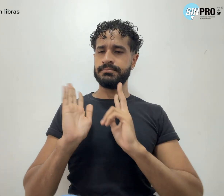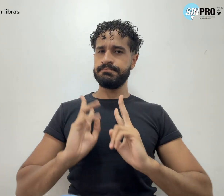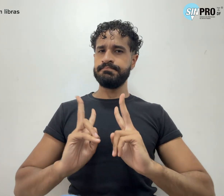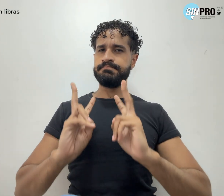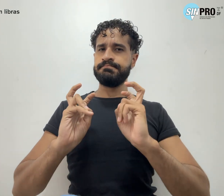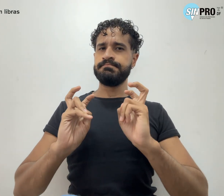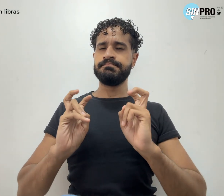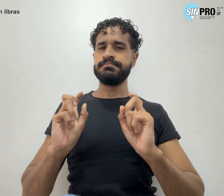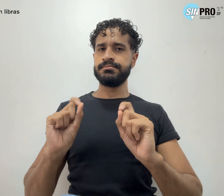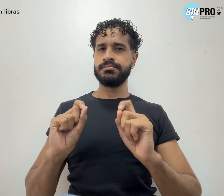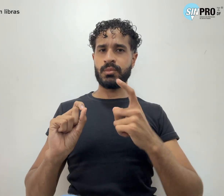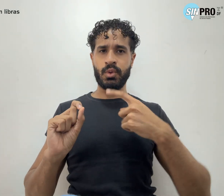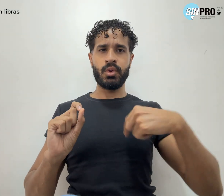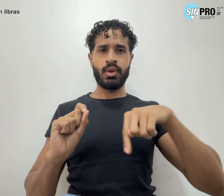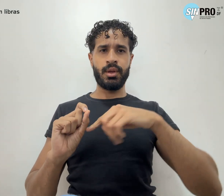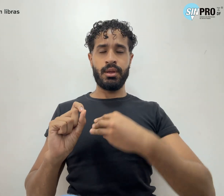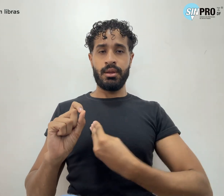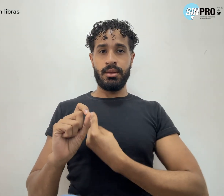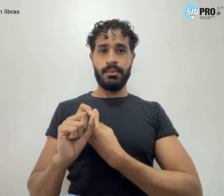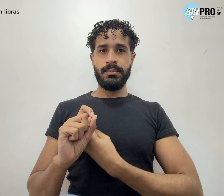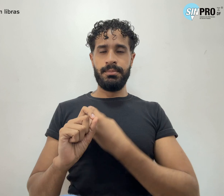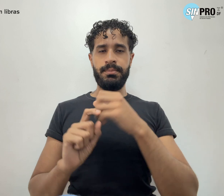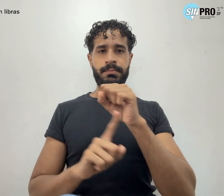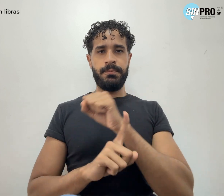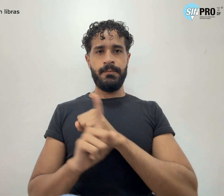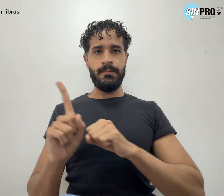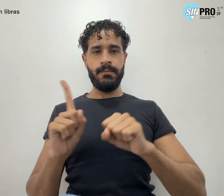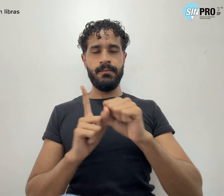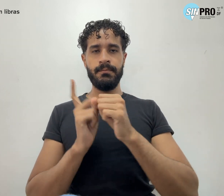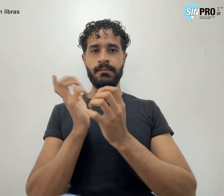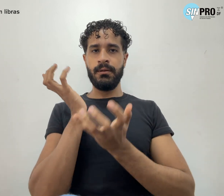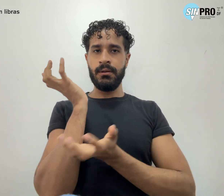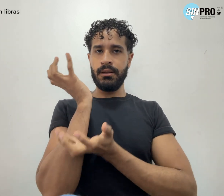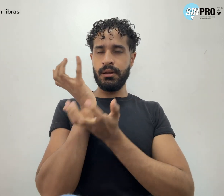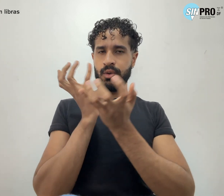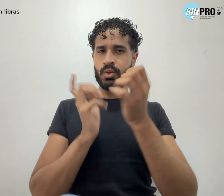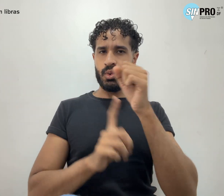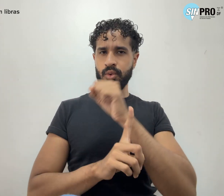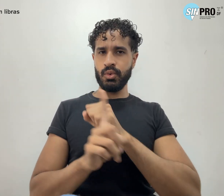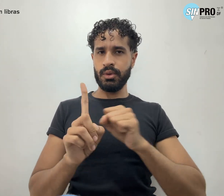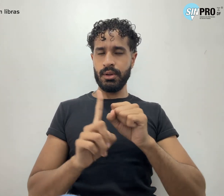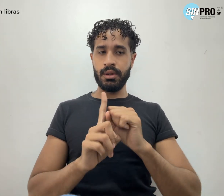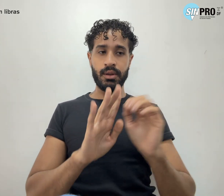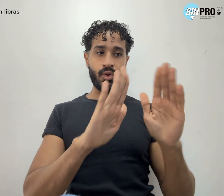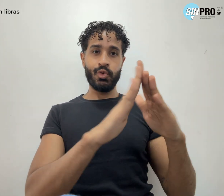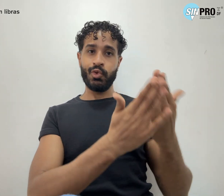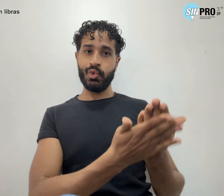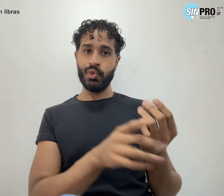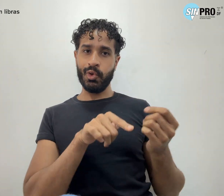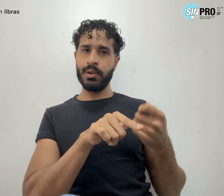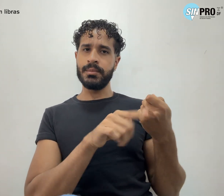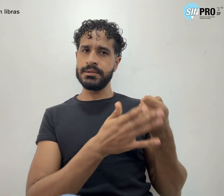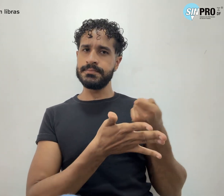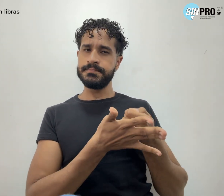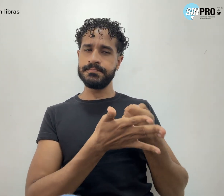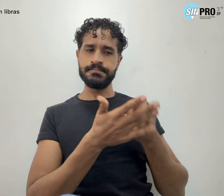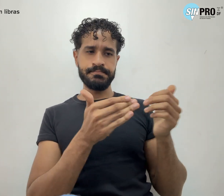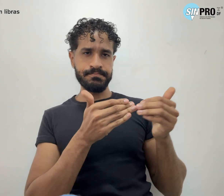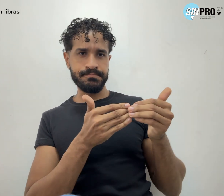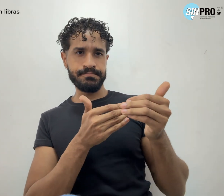que vivemos em uma sociedade de classe e que a escola deve atuar a partir dessa